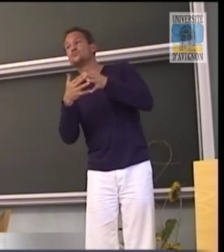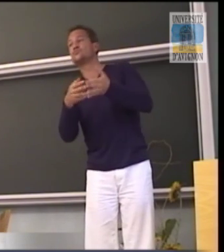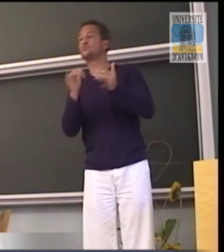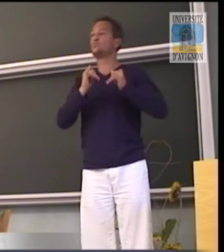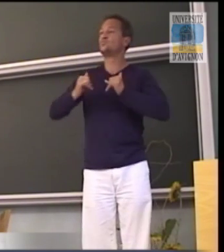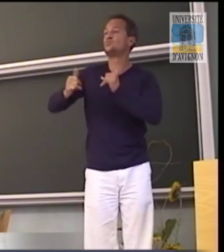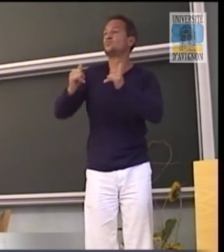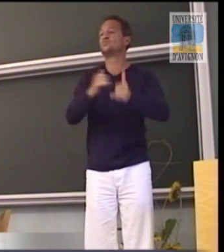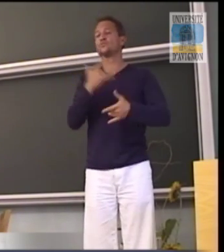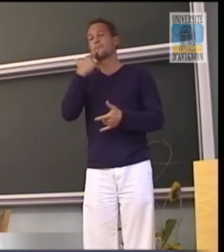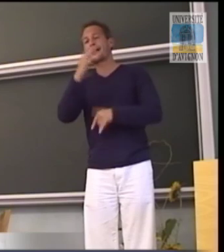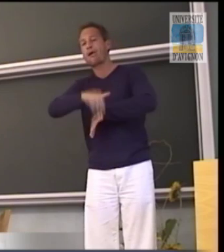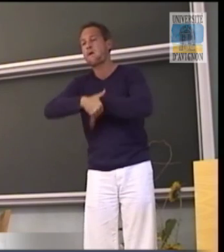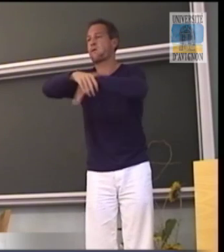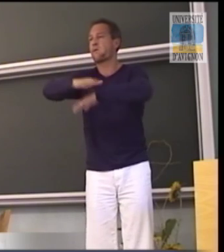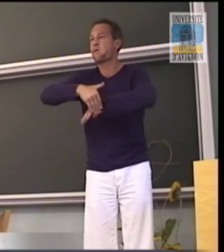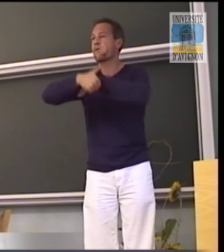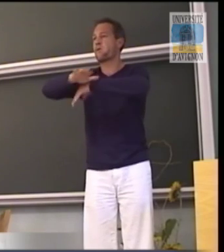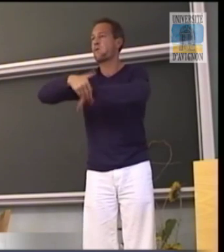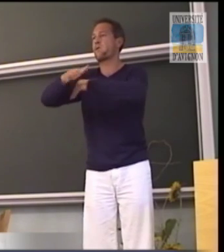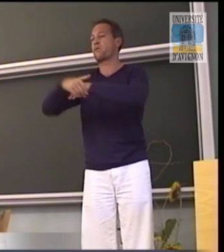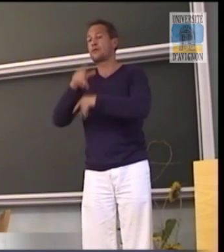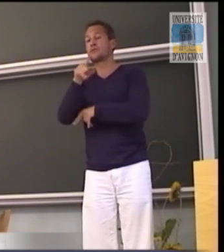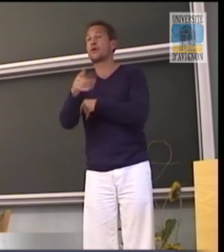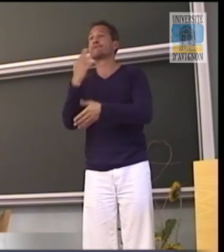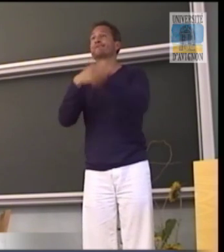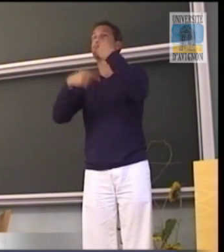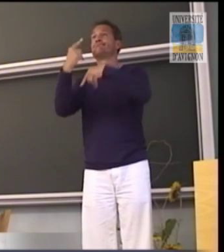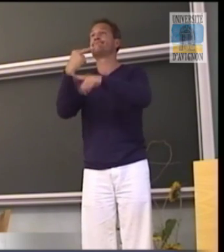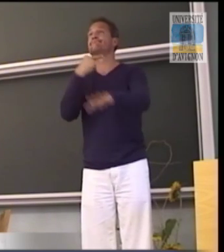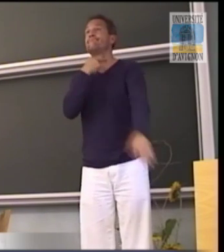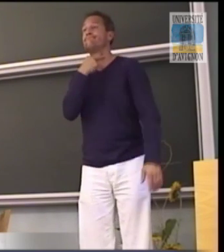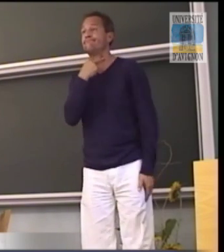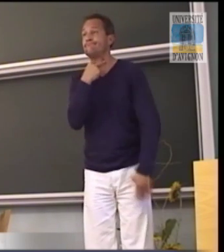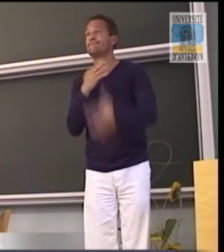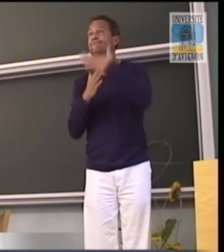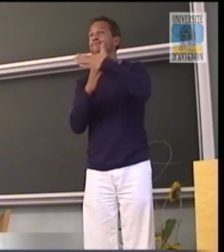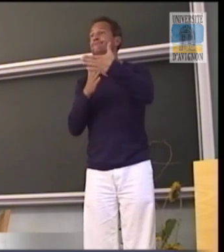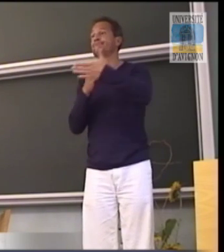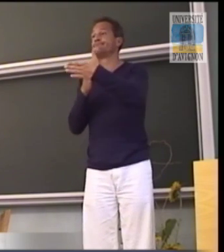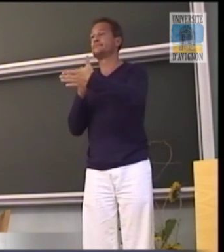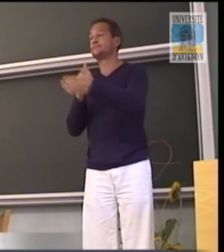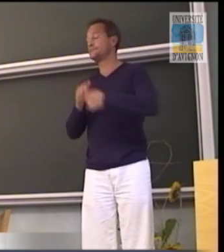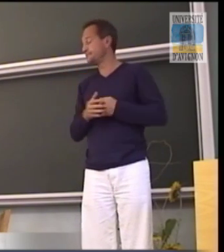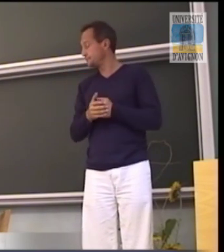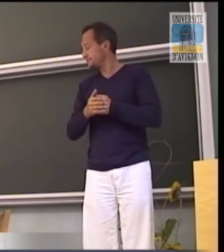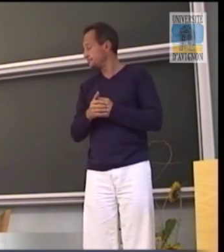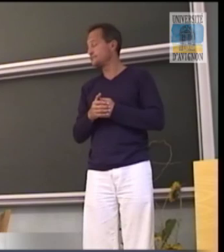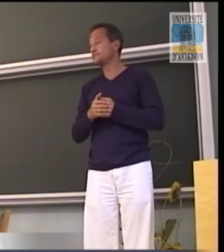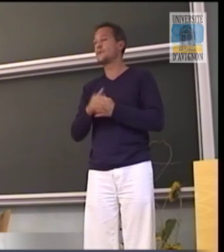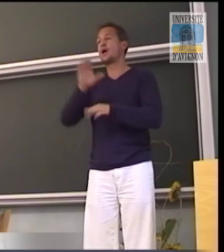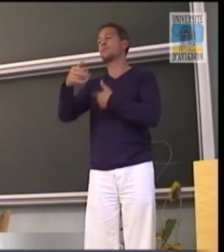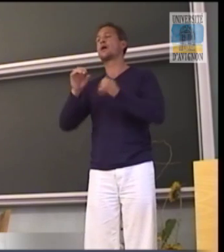la volonté de peut-être leur permettre à certains d'accéder à des ambitions artistiques. Et puis après il y avait les cours privés, mais